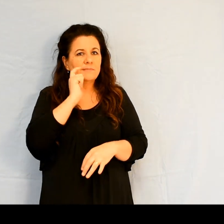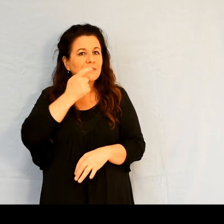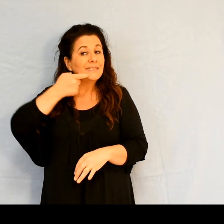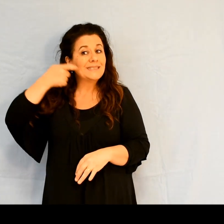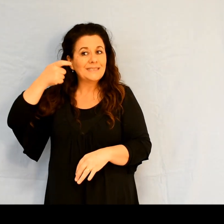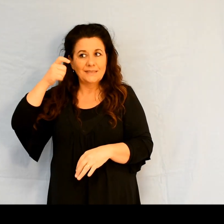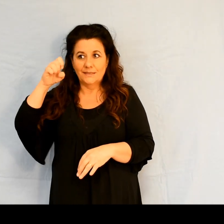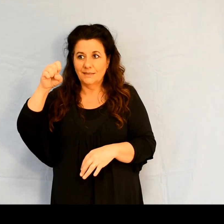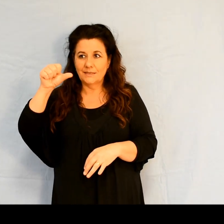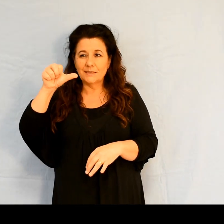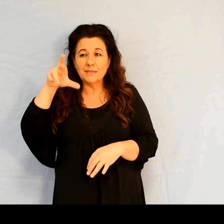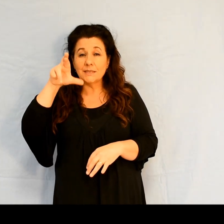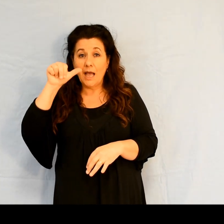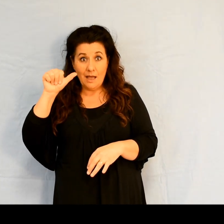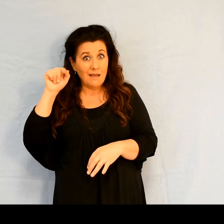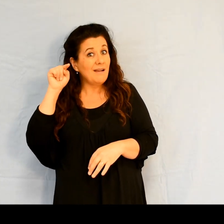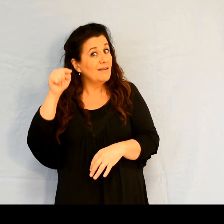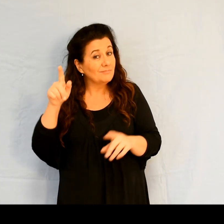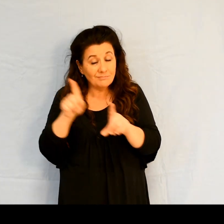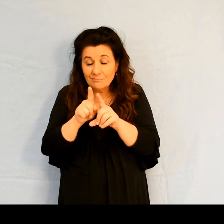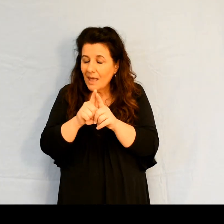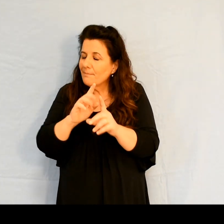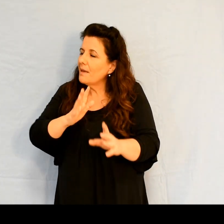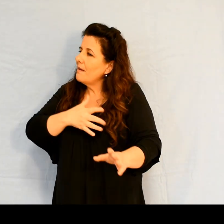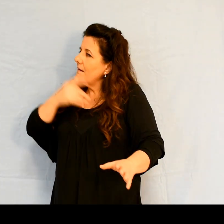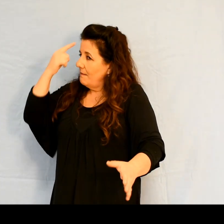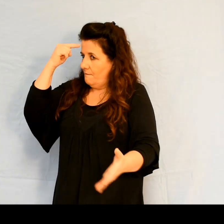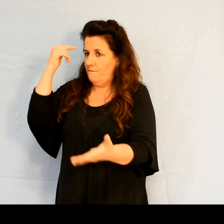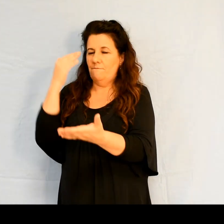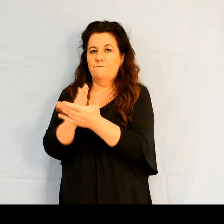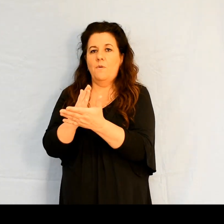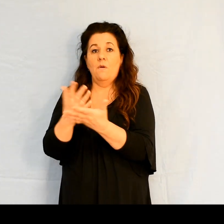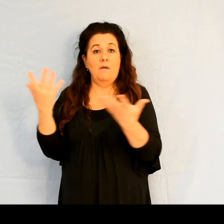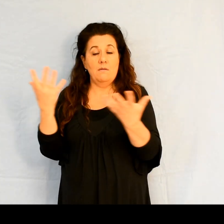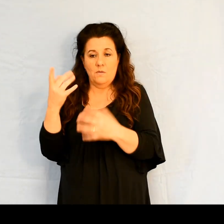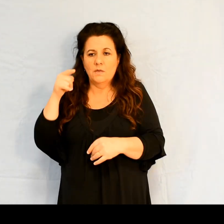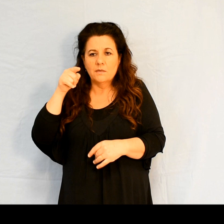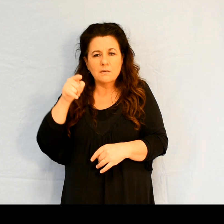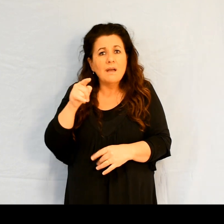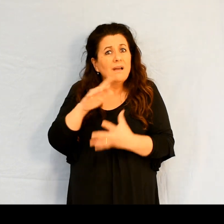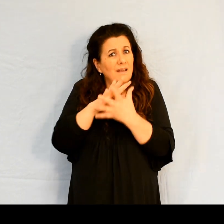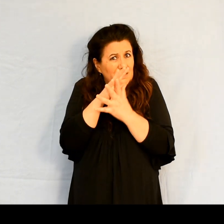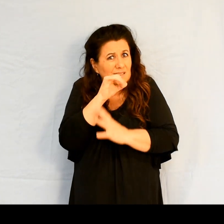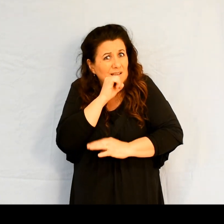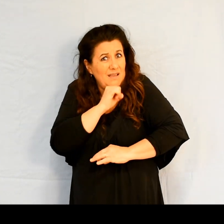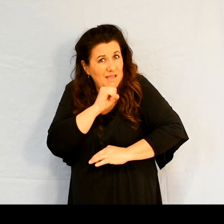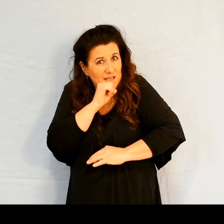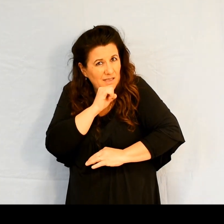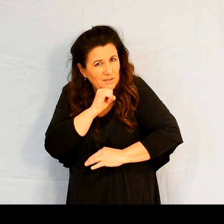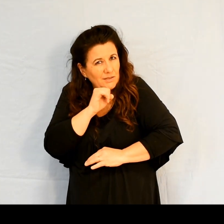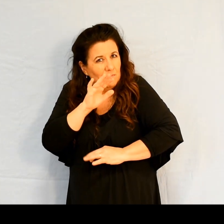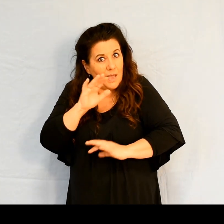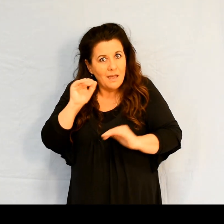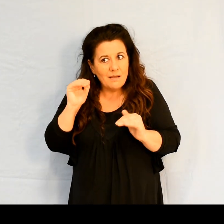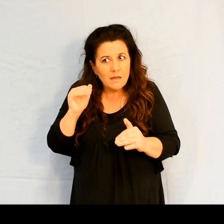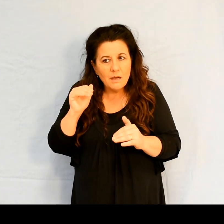Sarah, elle aussi marquée par son âge, fut rendue capable d'être à l'origine